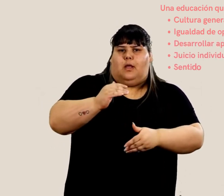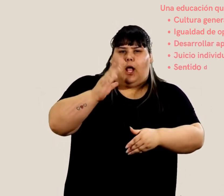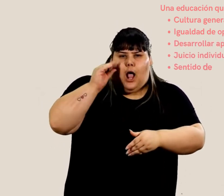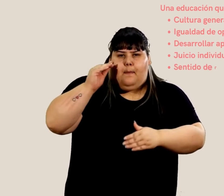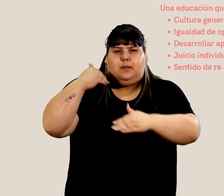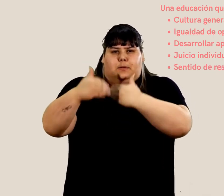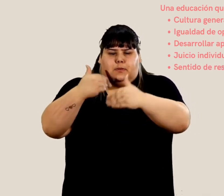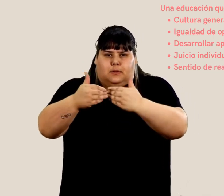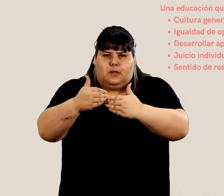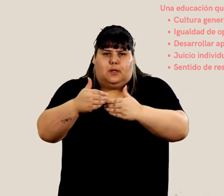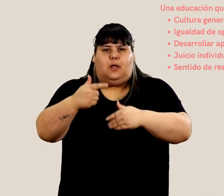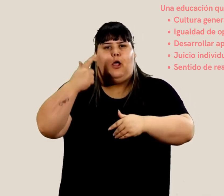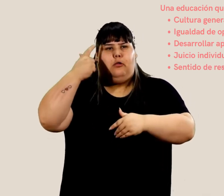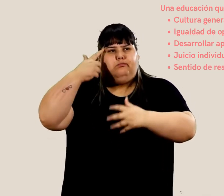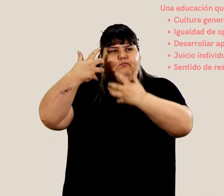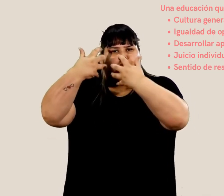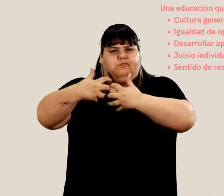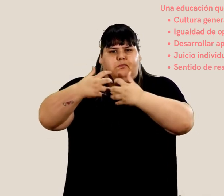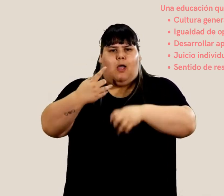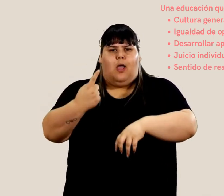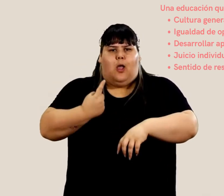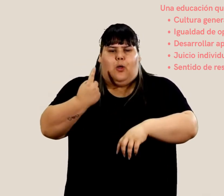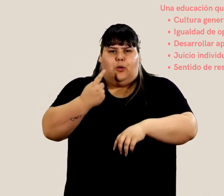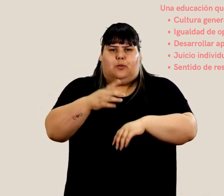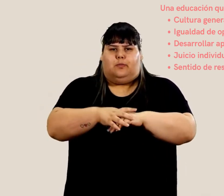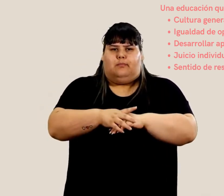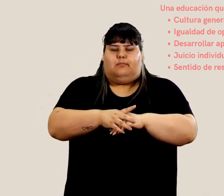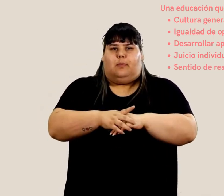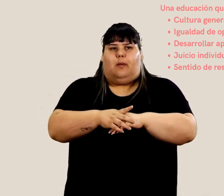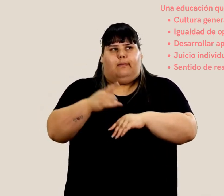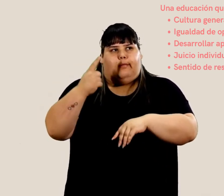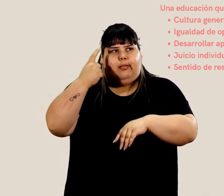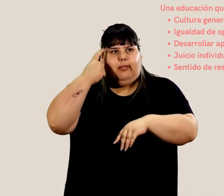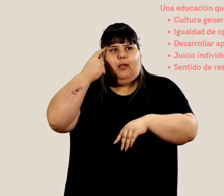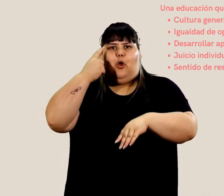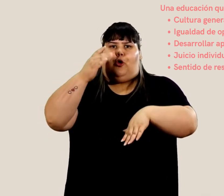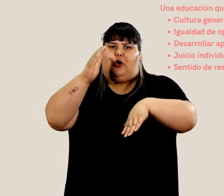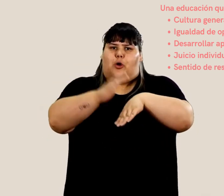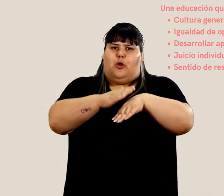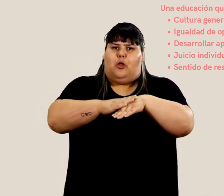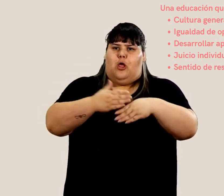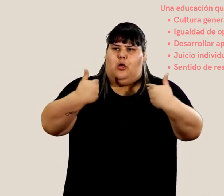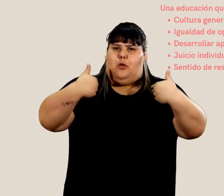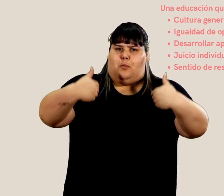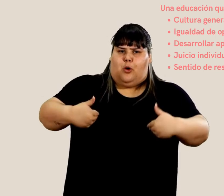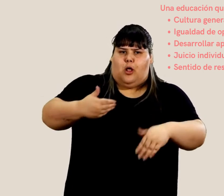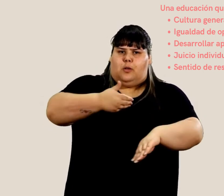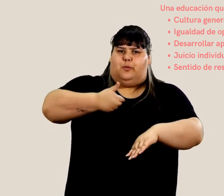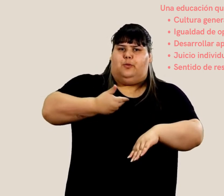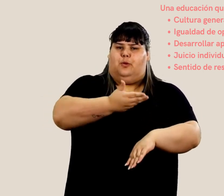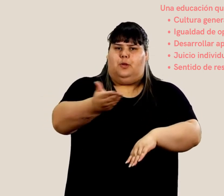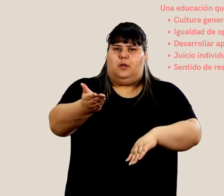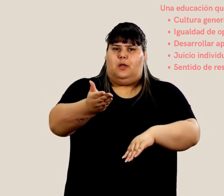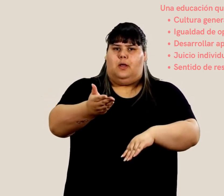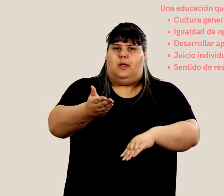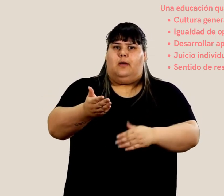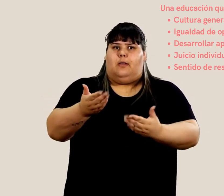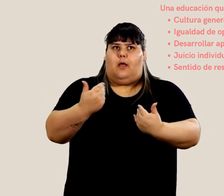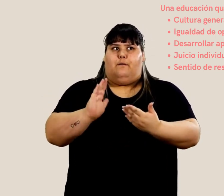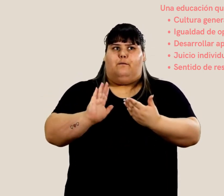su juicio individual, su sentido de responsabilidad moral y social, y llegar a